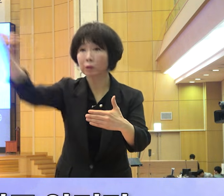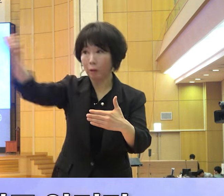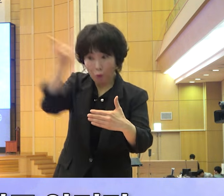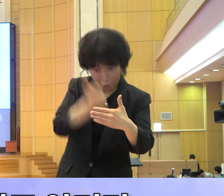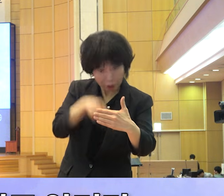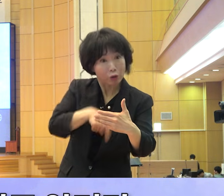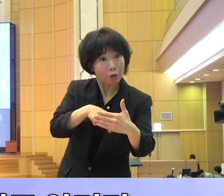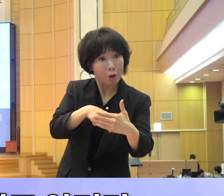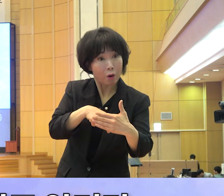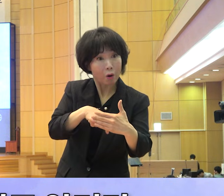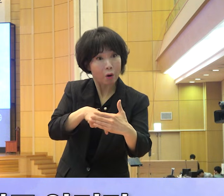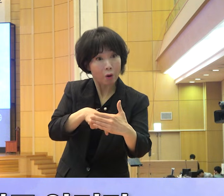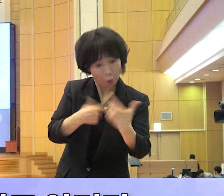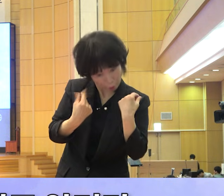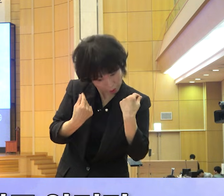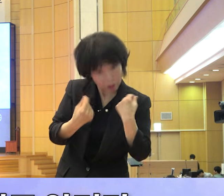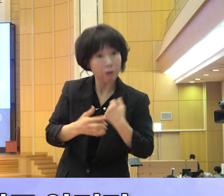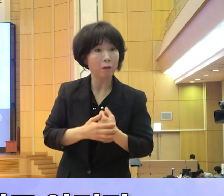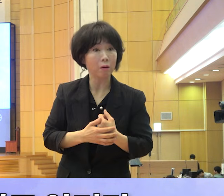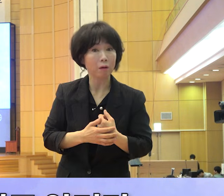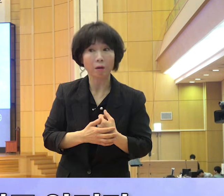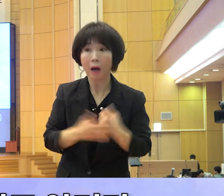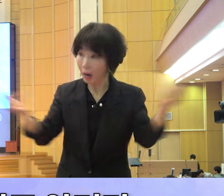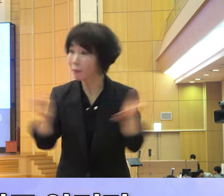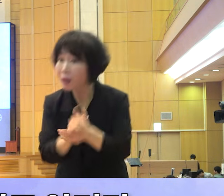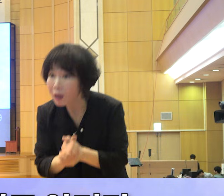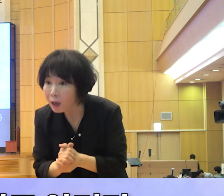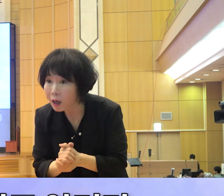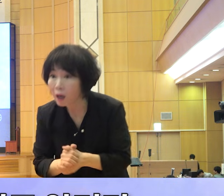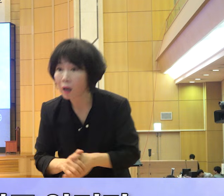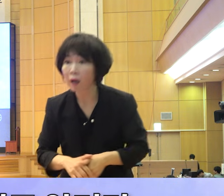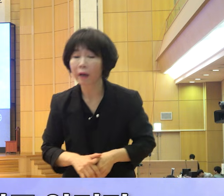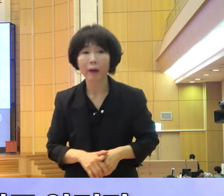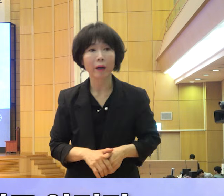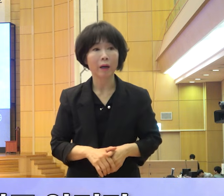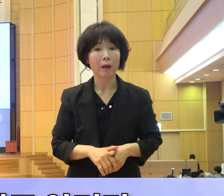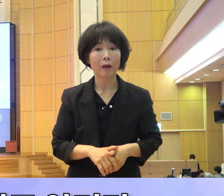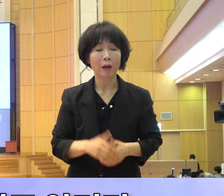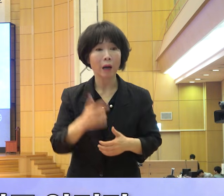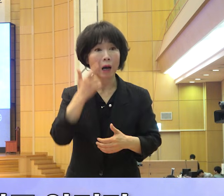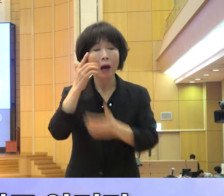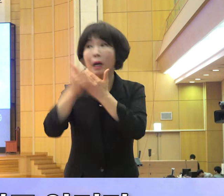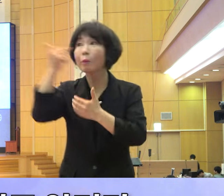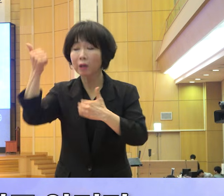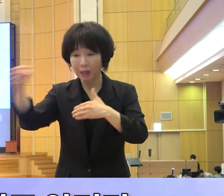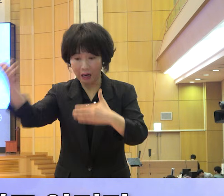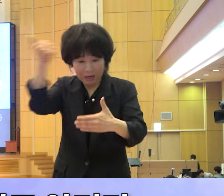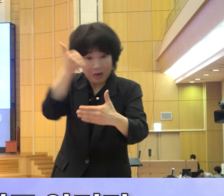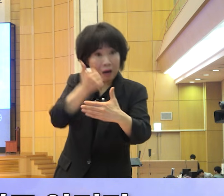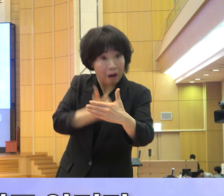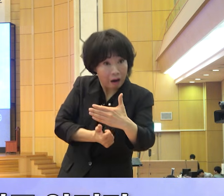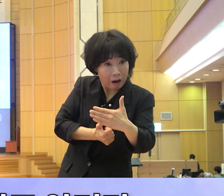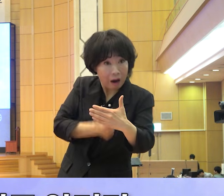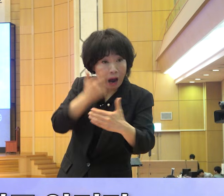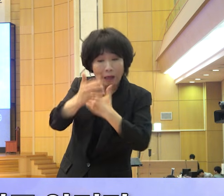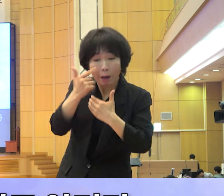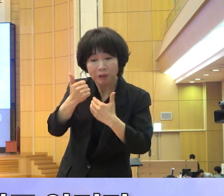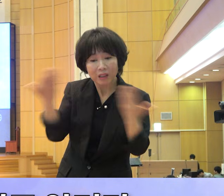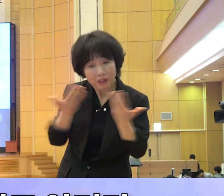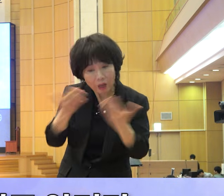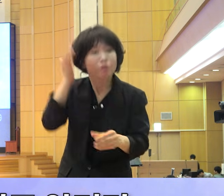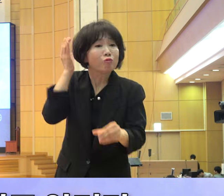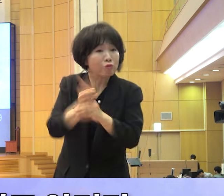아니하냐? 내가 너에게 이런 말은 스스로 하는 것이 아니라 아버지께 내 안에서 계셔서 그의 일을 하시는